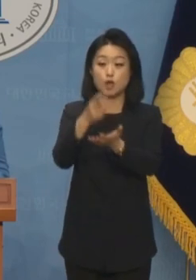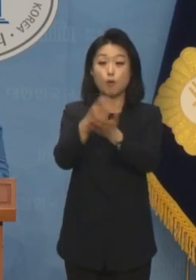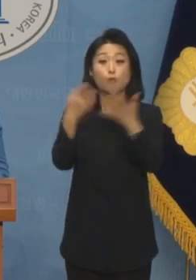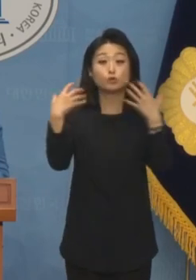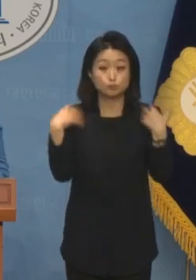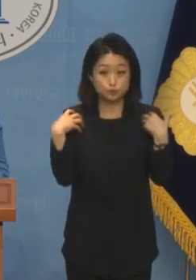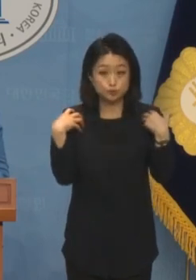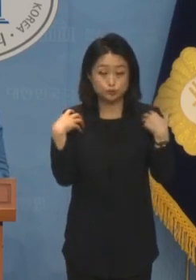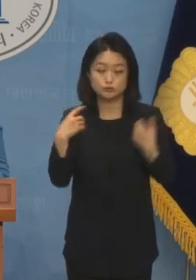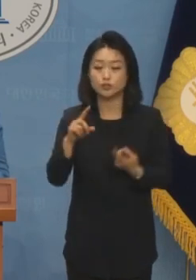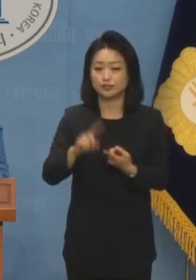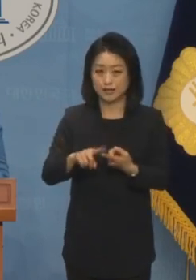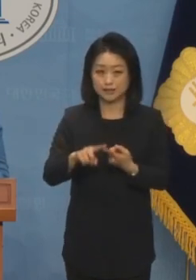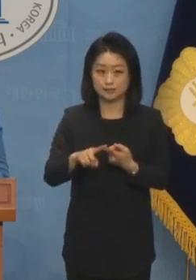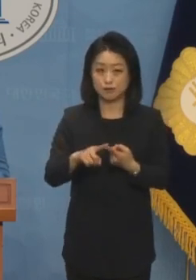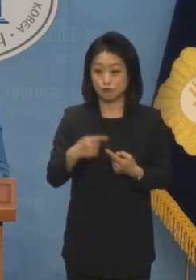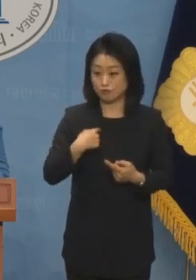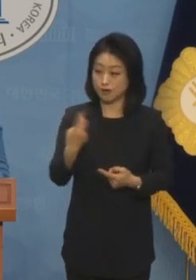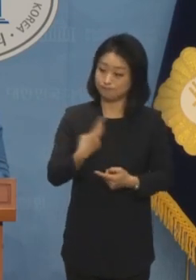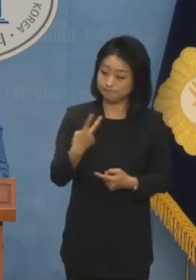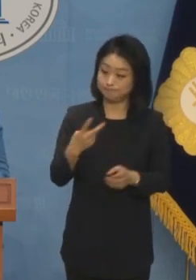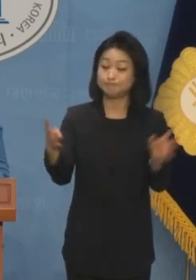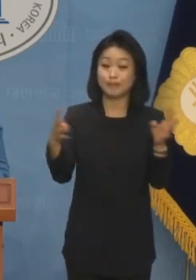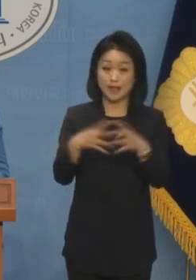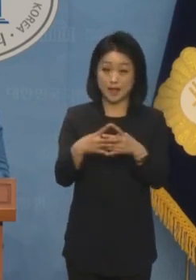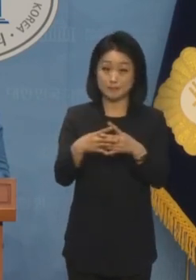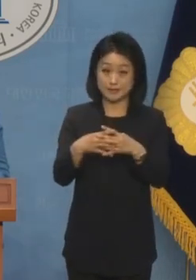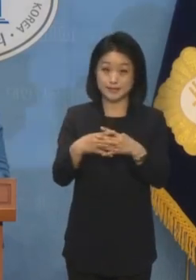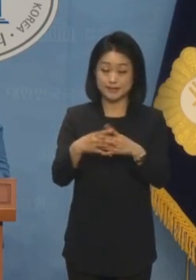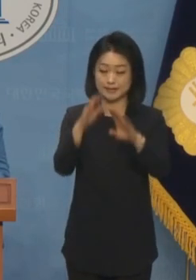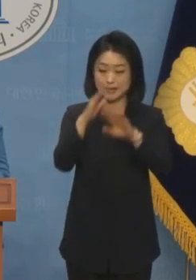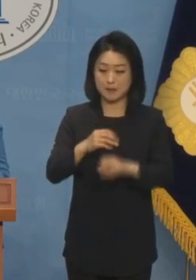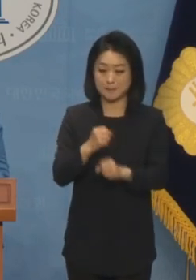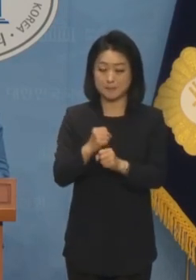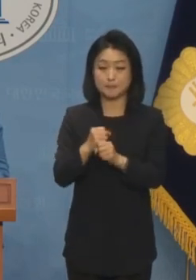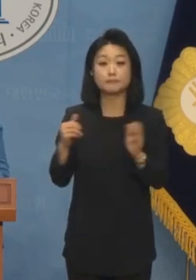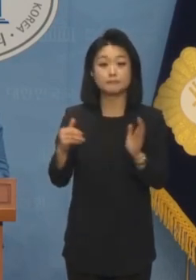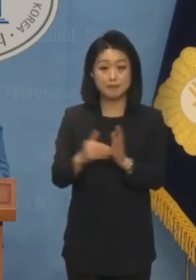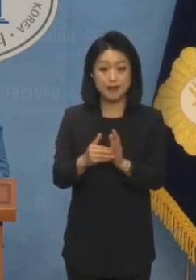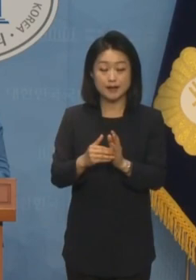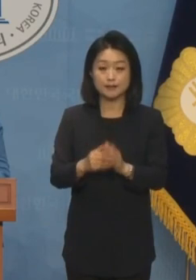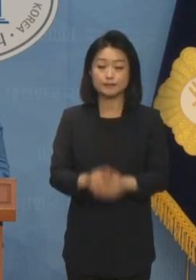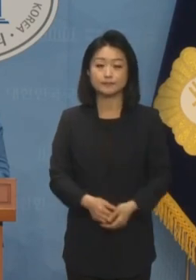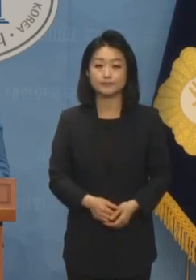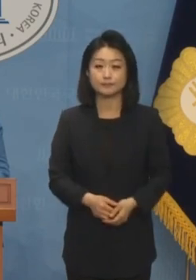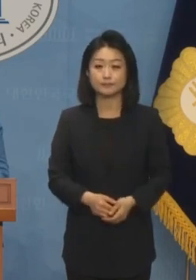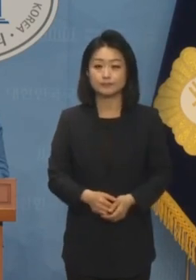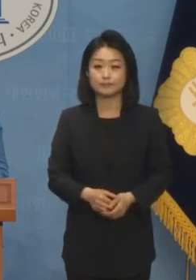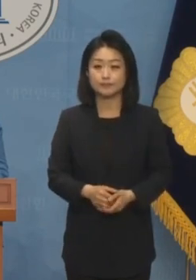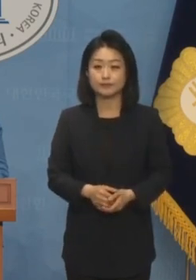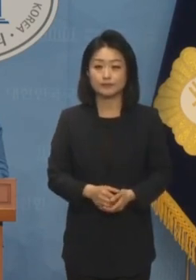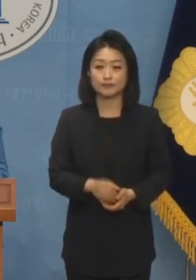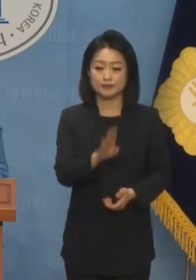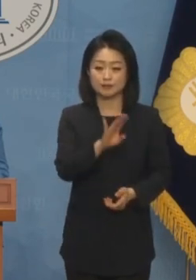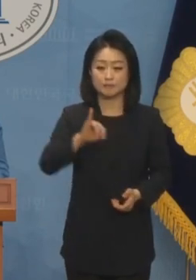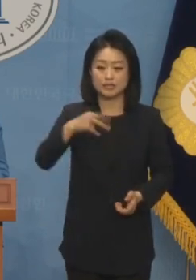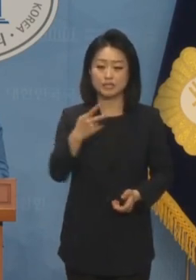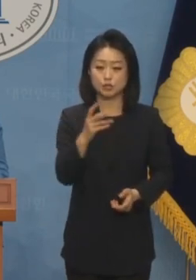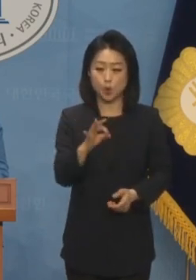법무부도 이와 관련해서 저희들과 합의한 안을 만들었습니다. 비송 절차를